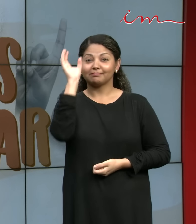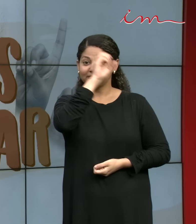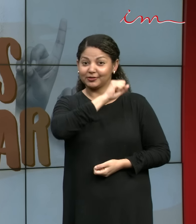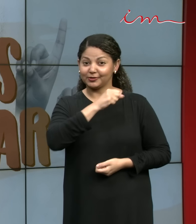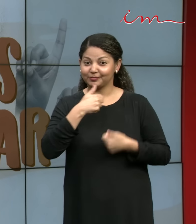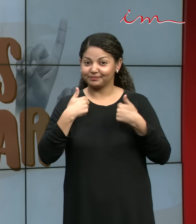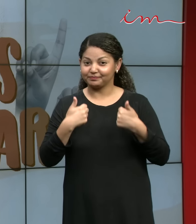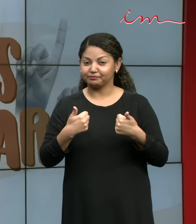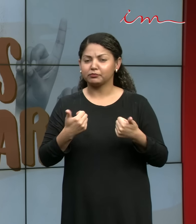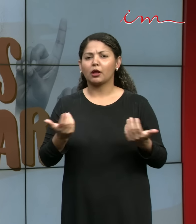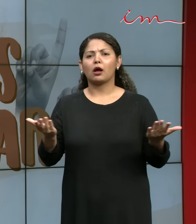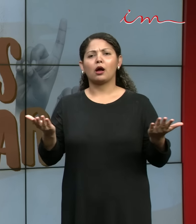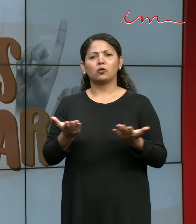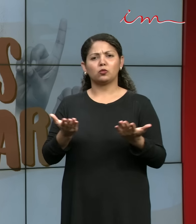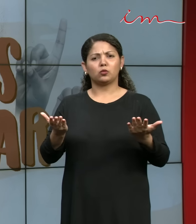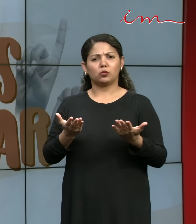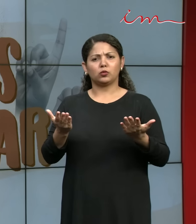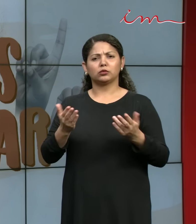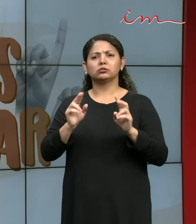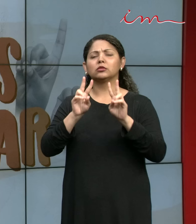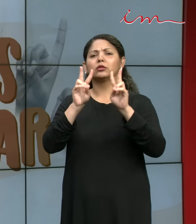Ok? Aprendeu?